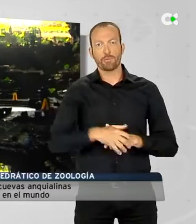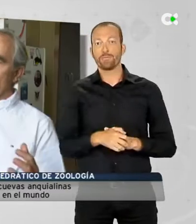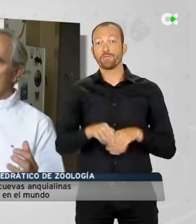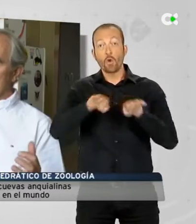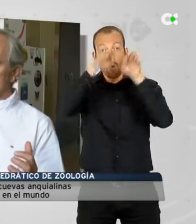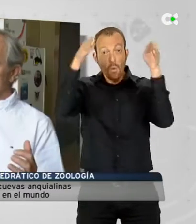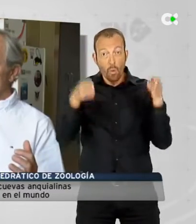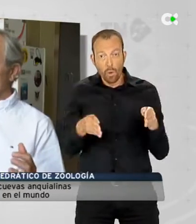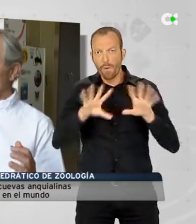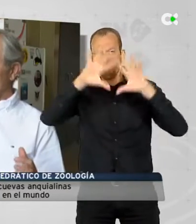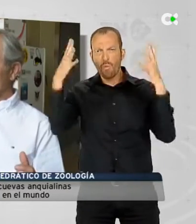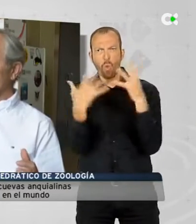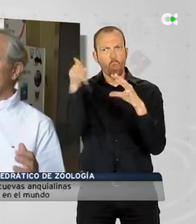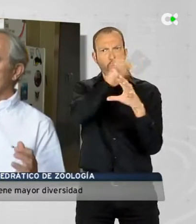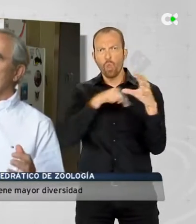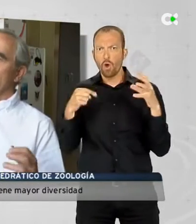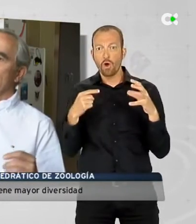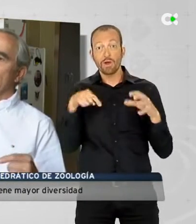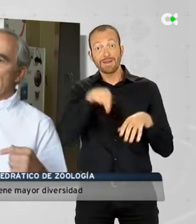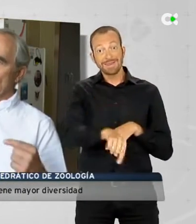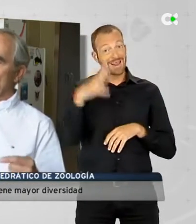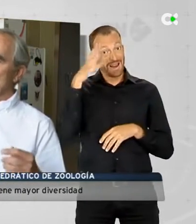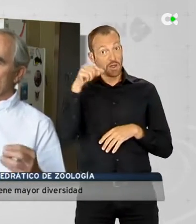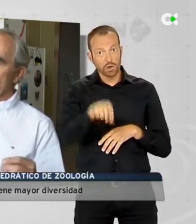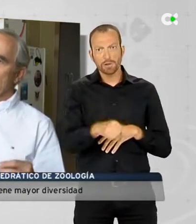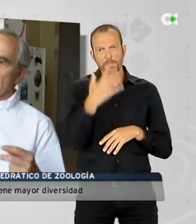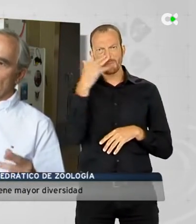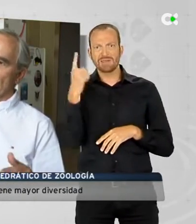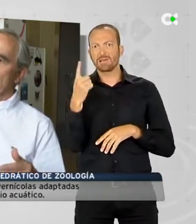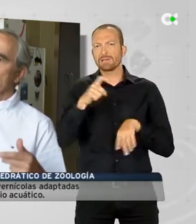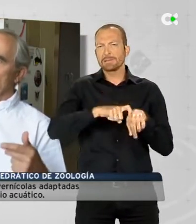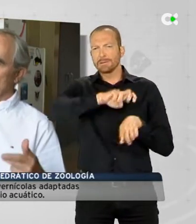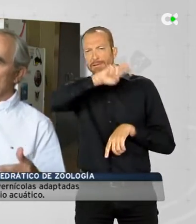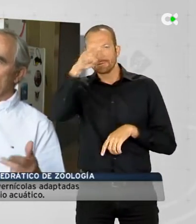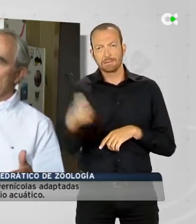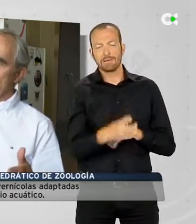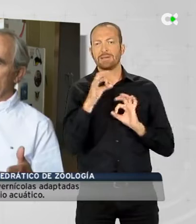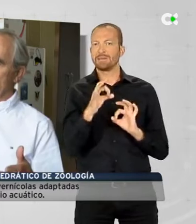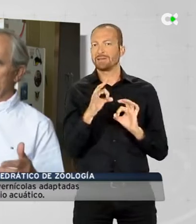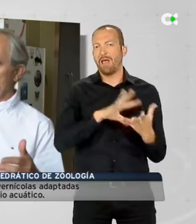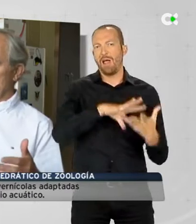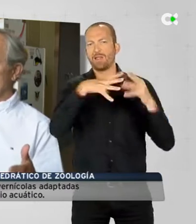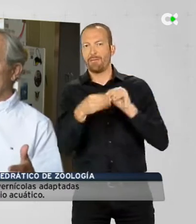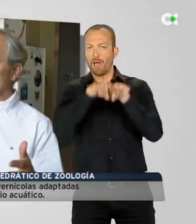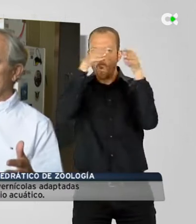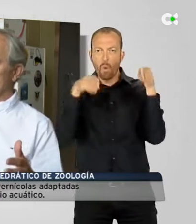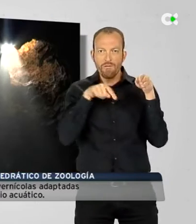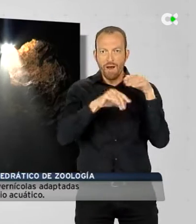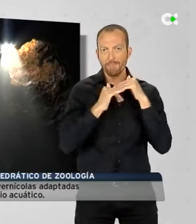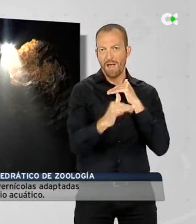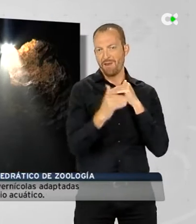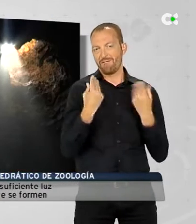cuevas anquialinas que hay en el mundo, esta es la que tiene mayor diversidad de especies cavernícolas adaptadas a medio